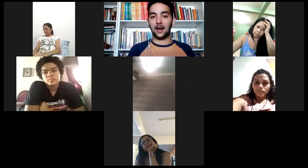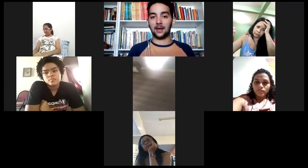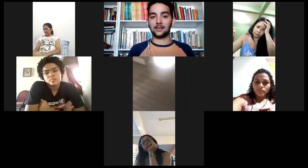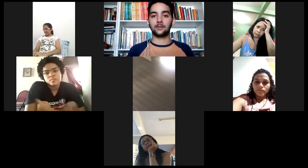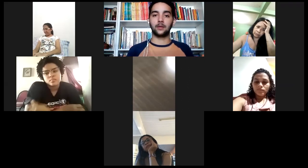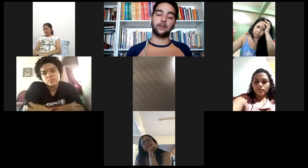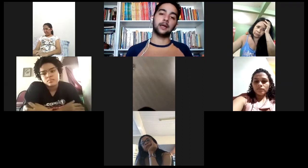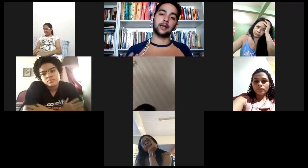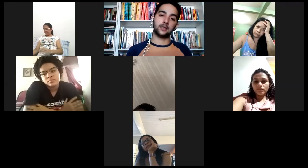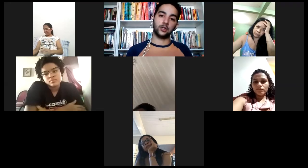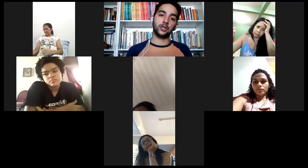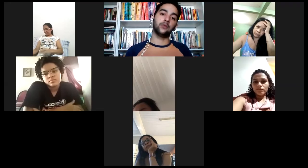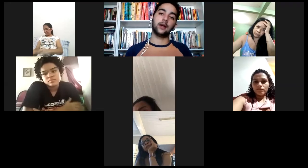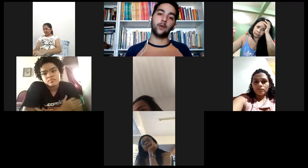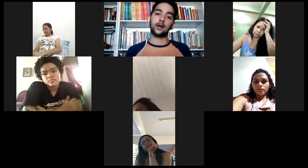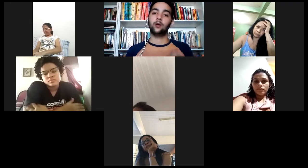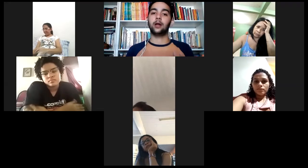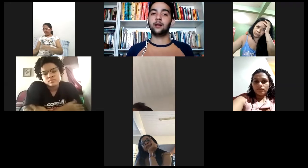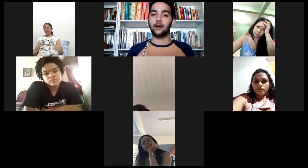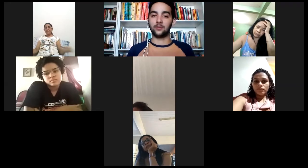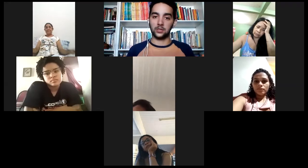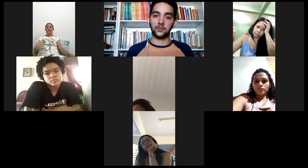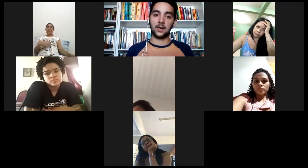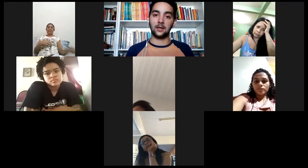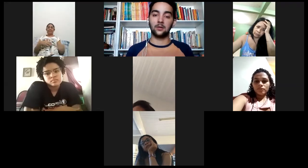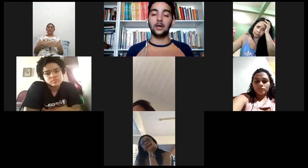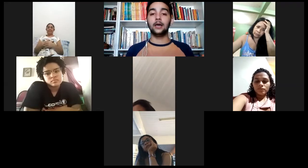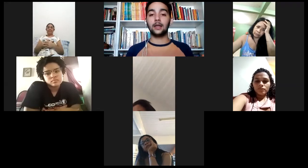a mais, né, para quem está assistindo vai ganhar uma carga horária a mais no